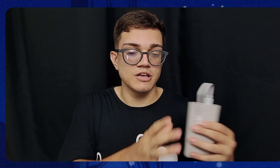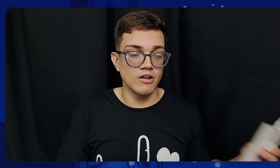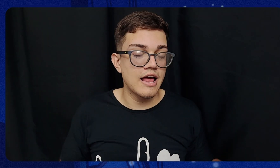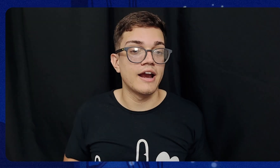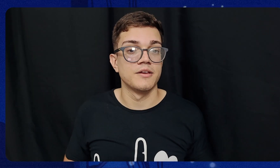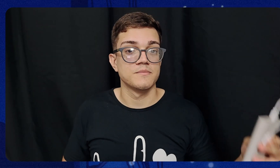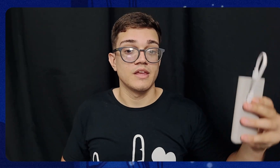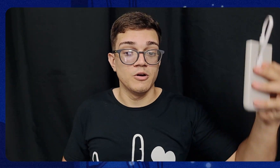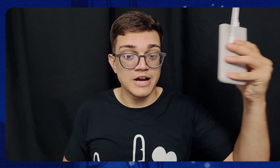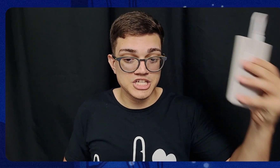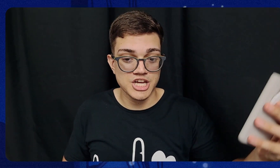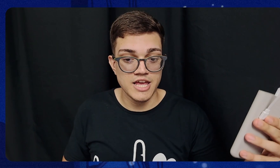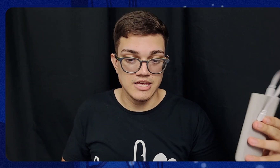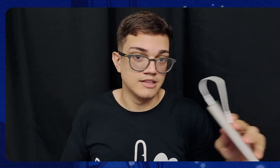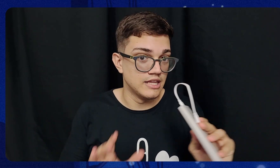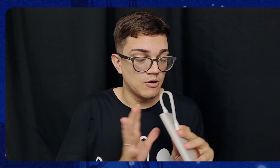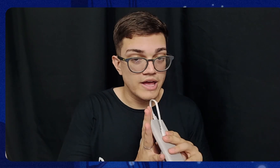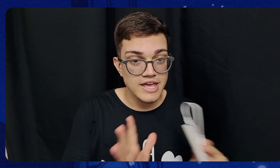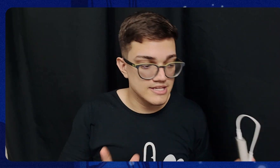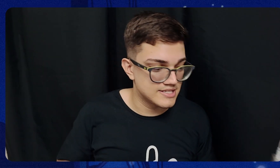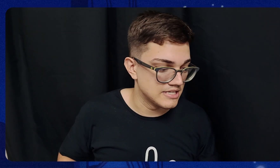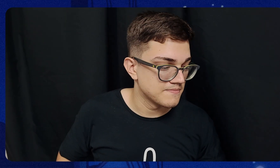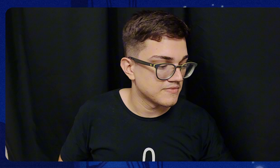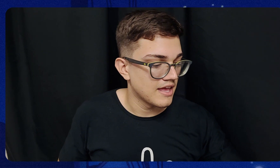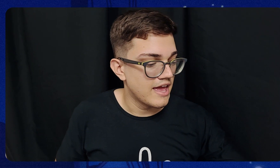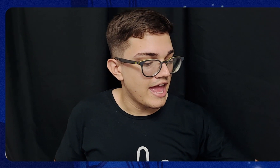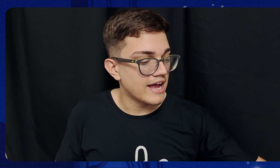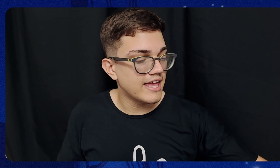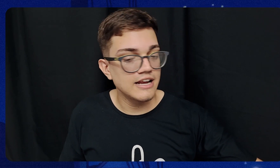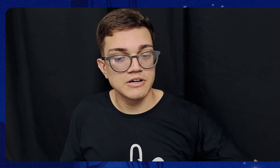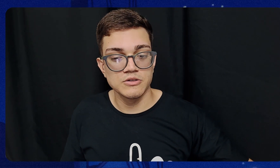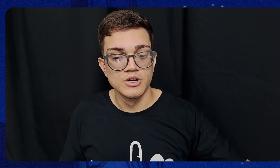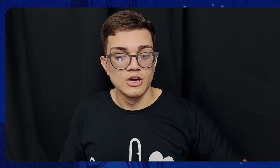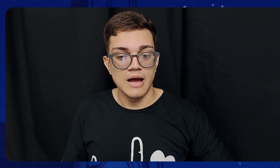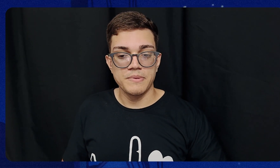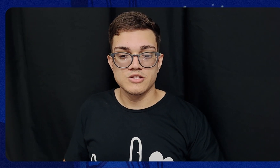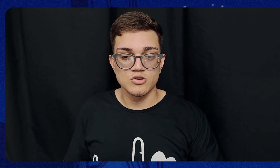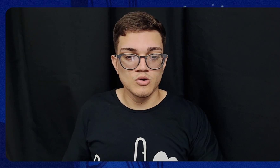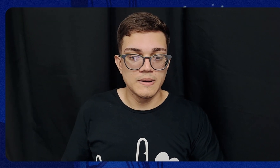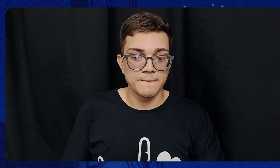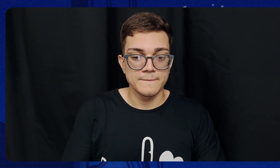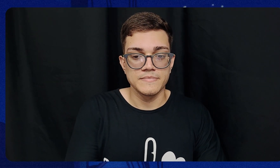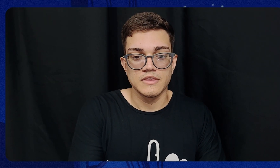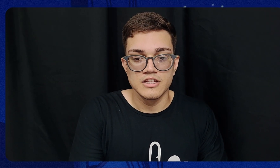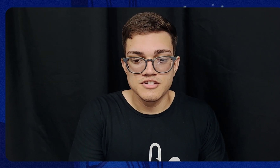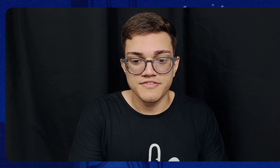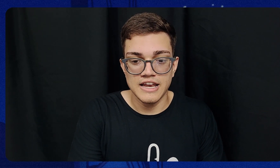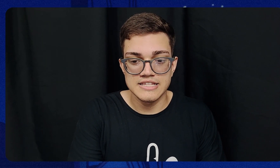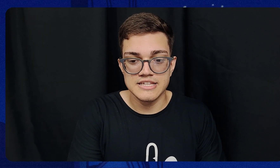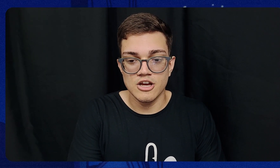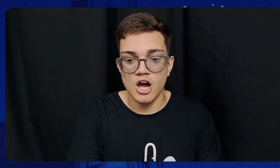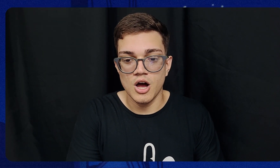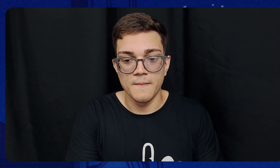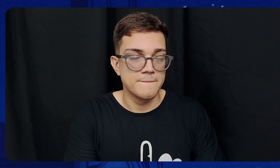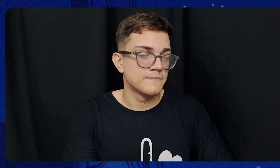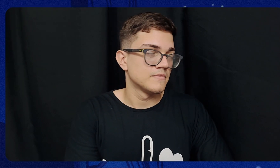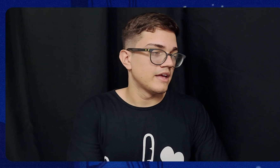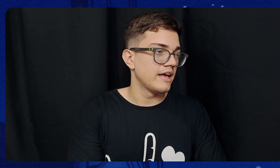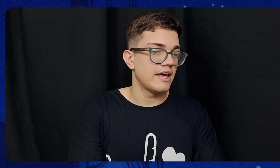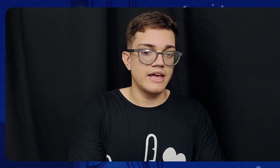meu celular, eu achei, não é esse. É aquele quando a pessoa te fala assim,